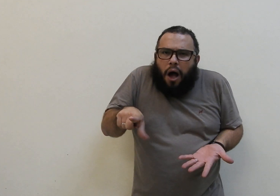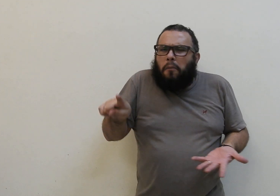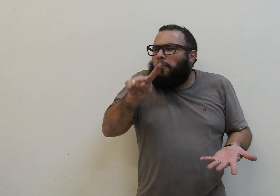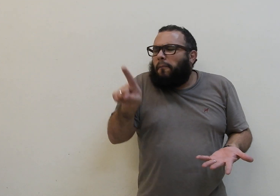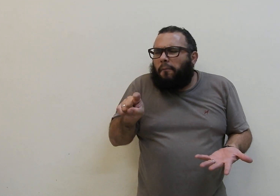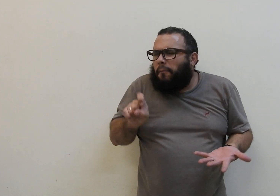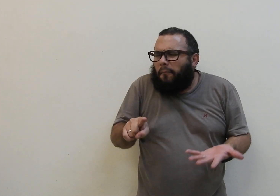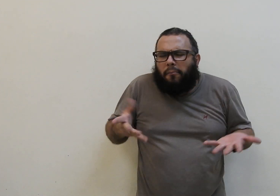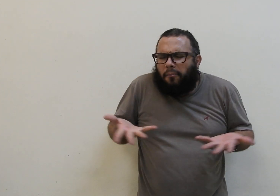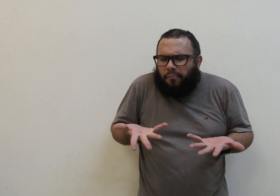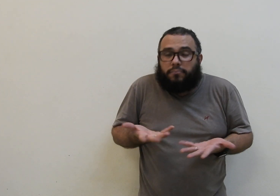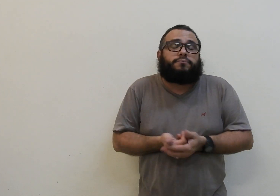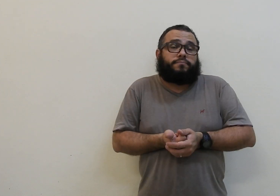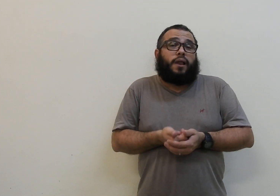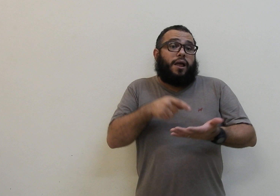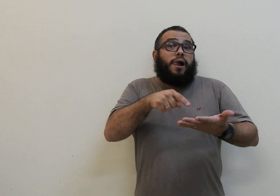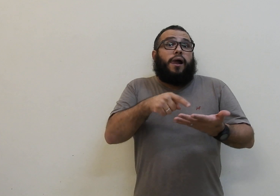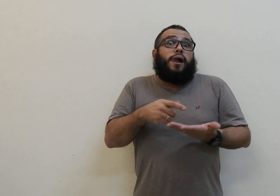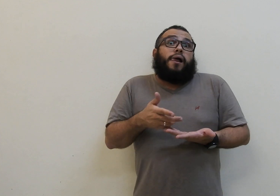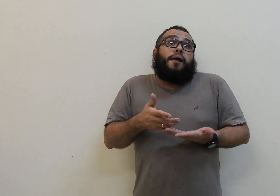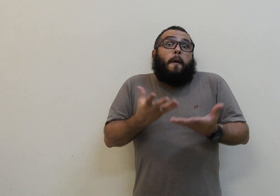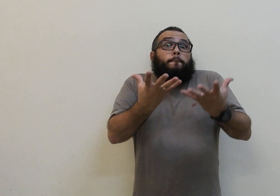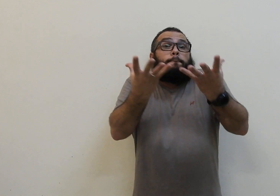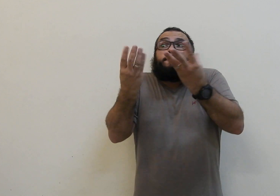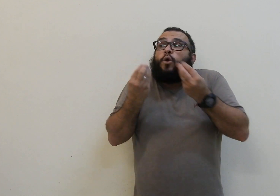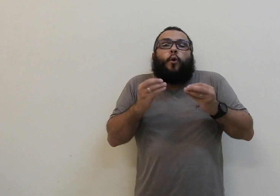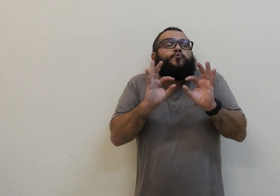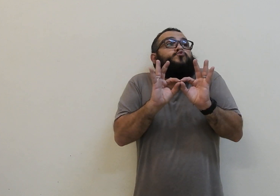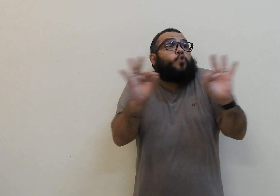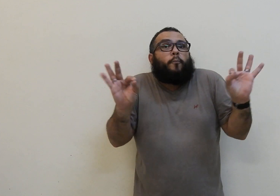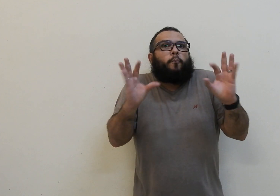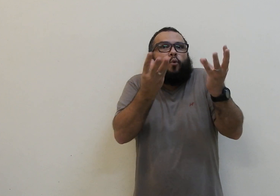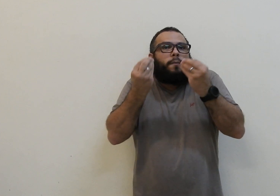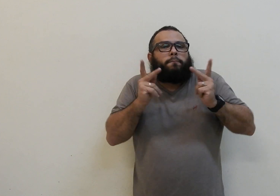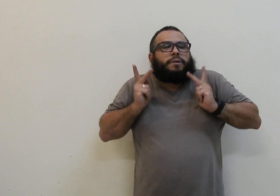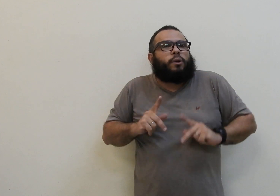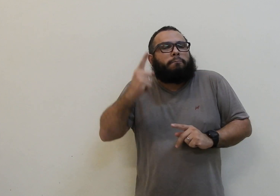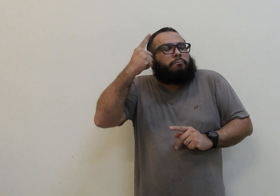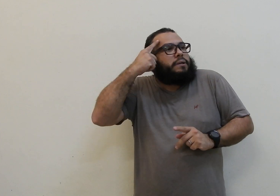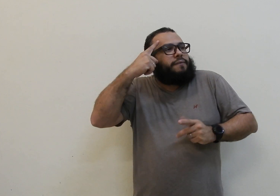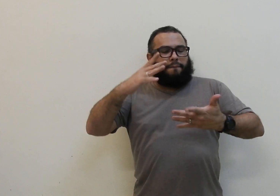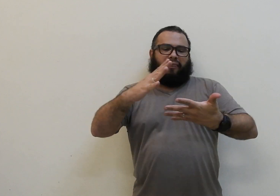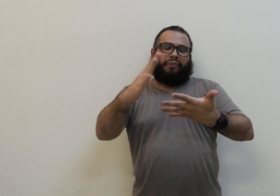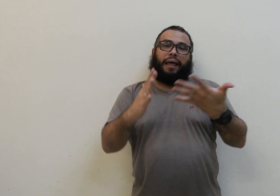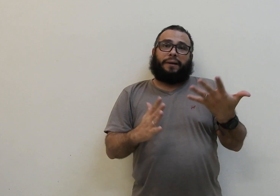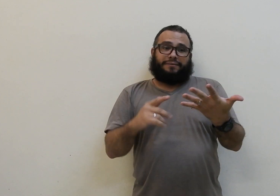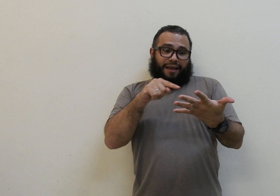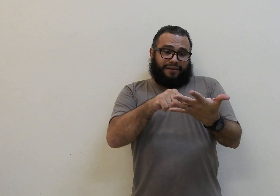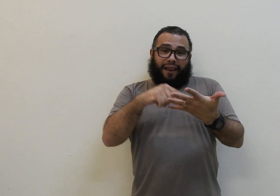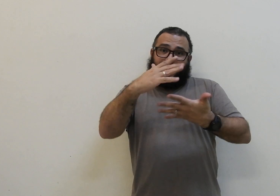Então já começa questionando, né? Falando sobre que língua é essa. Né? Então é muito comum que as pessoas